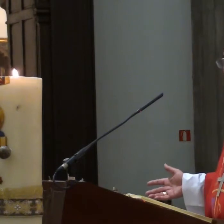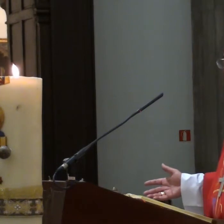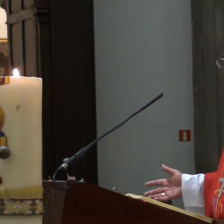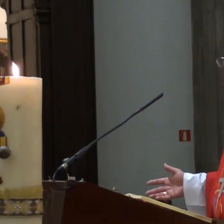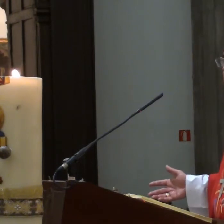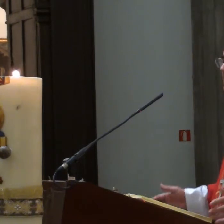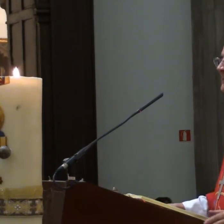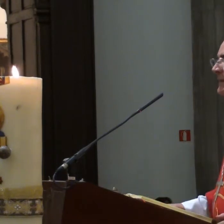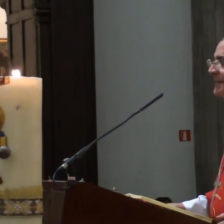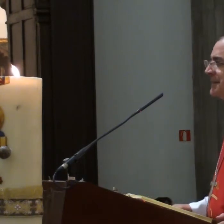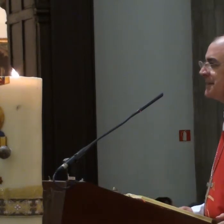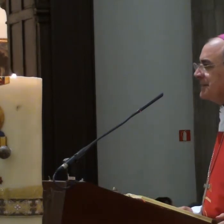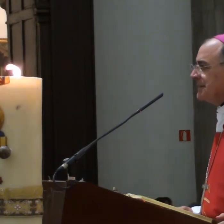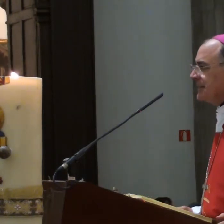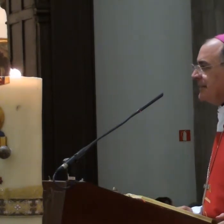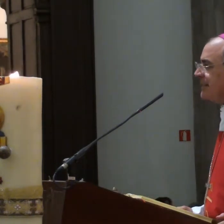va como